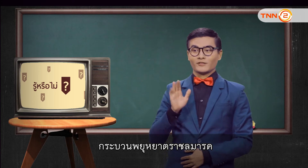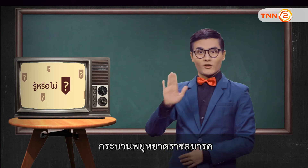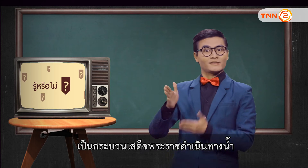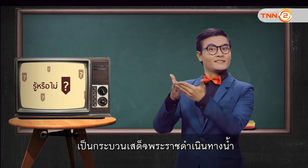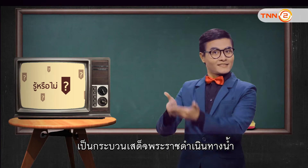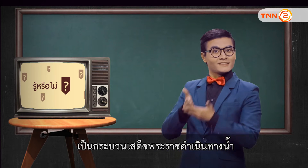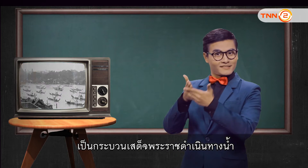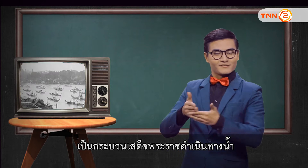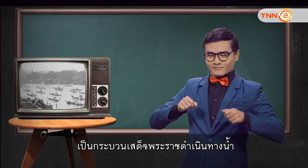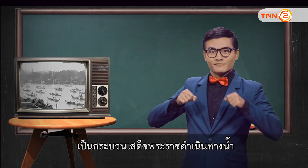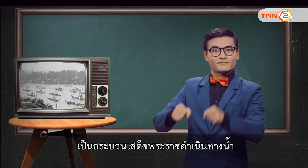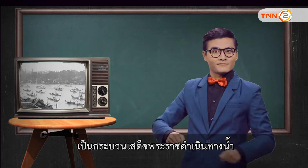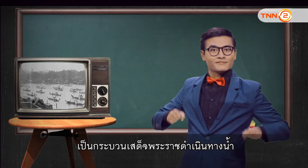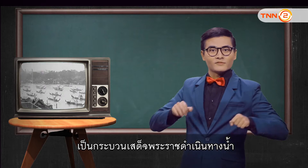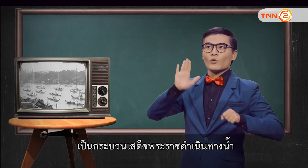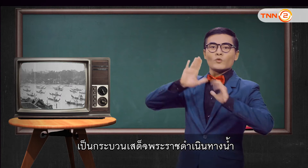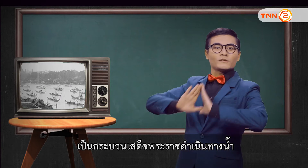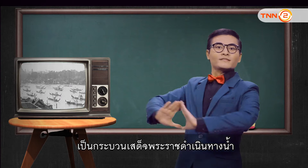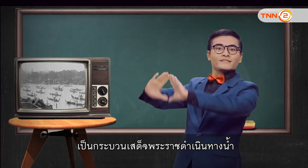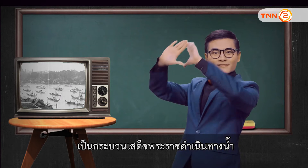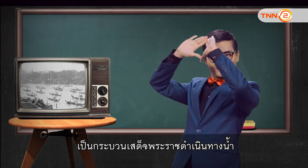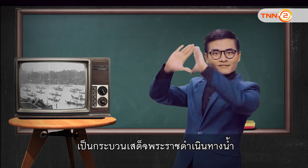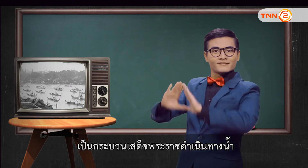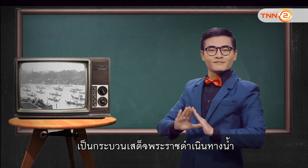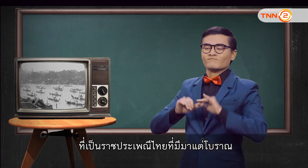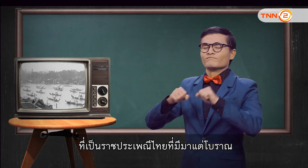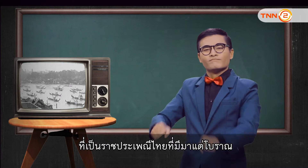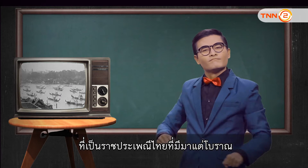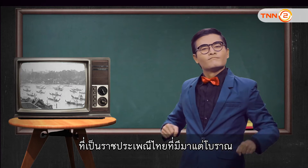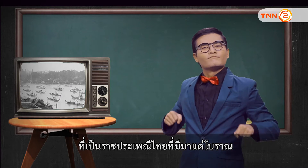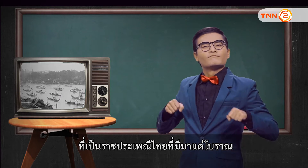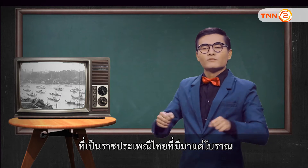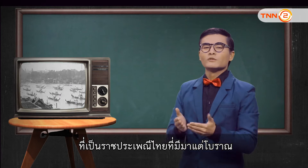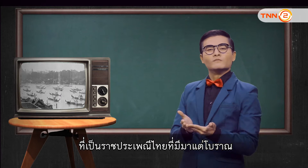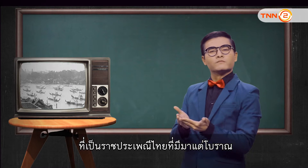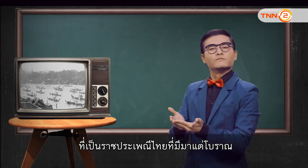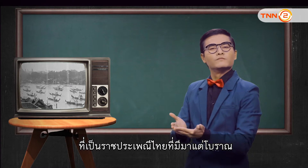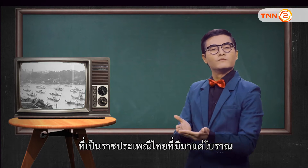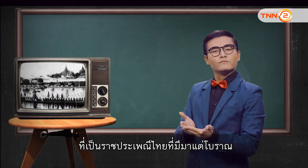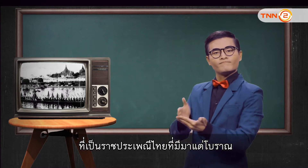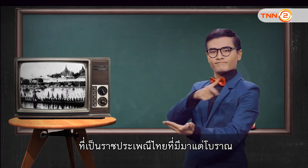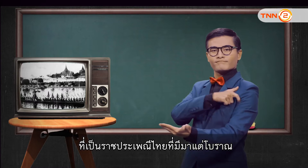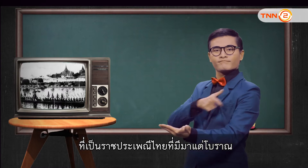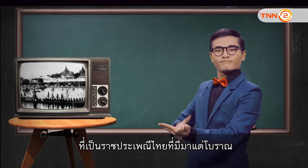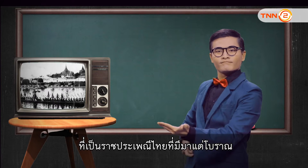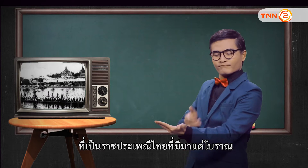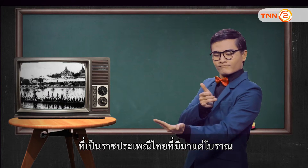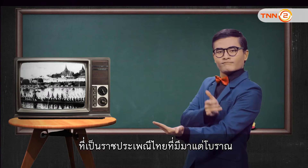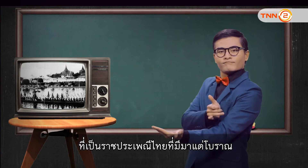คเป็นขบวนเสด็จพระราชดำเนินทางน้ำที่เป็นราชประเพณีไทยที่มีมาแต่โบราณ